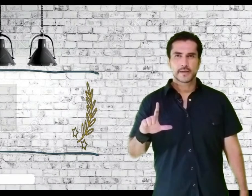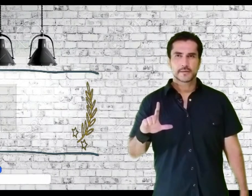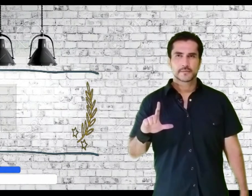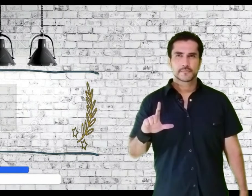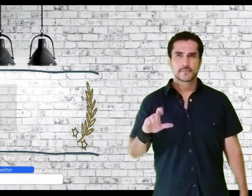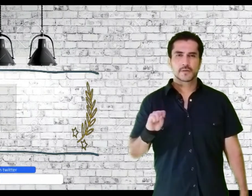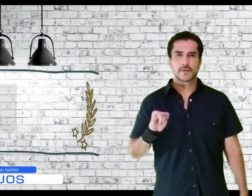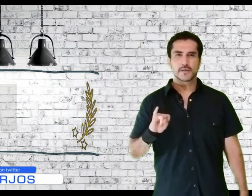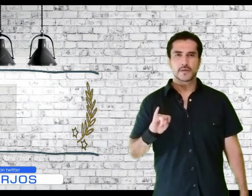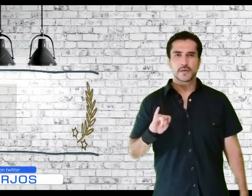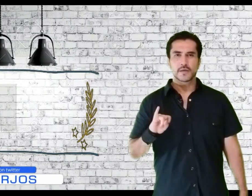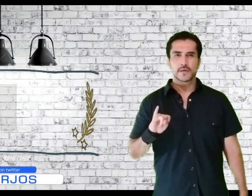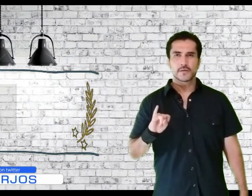L, I,